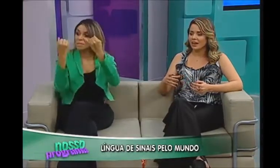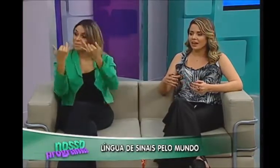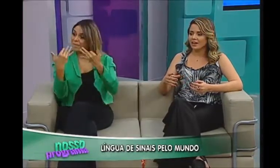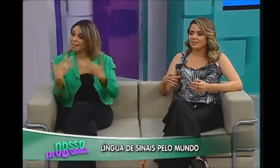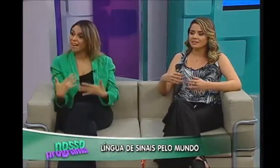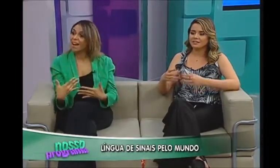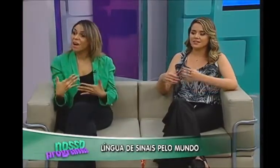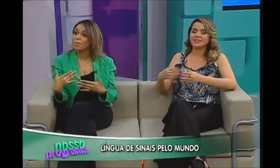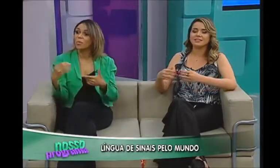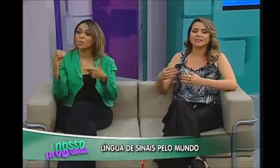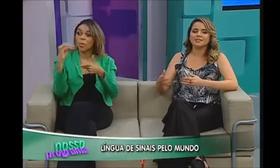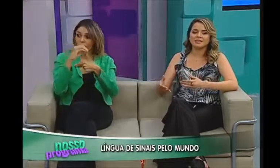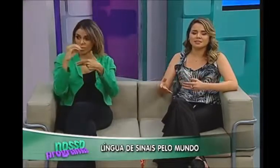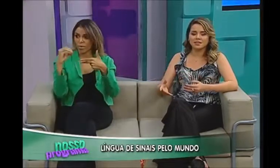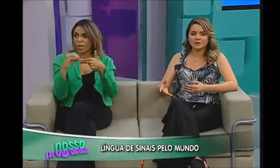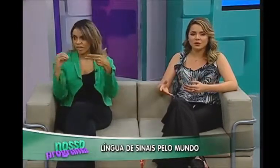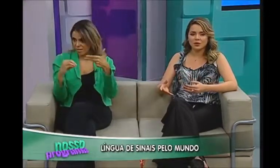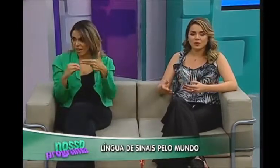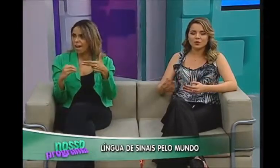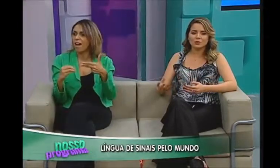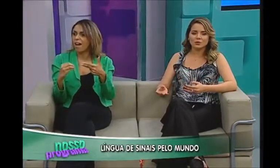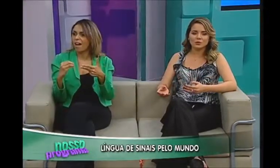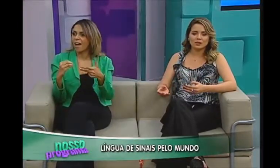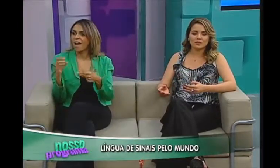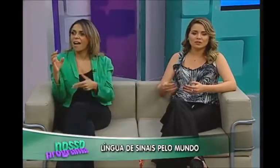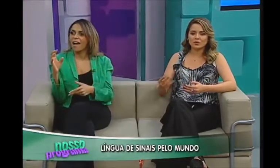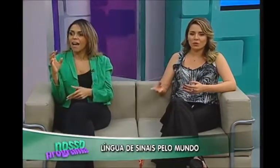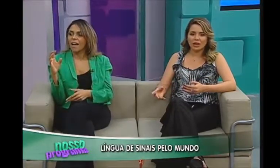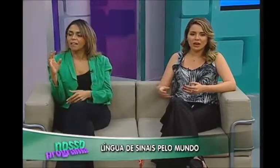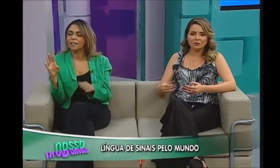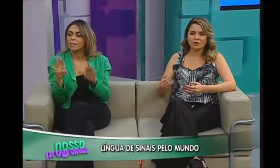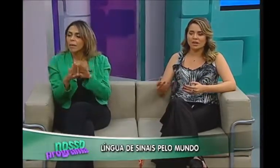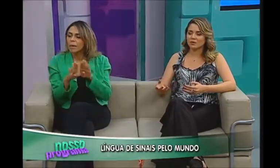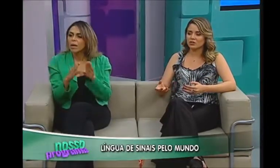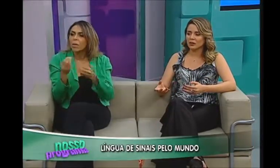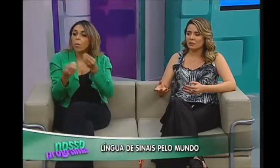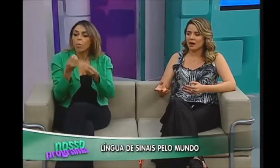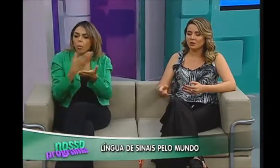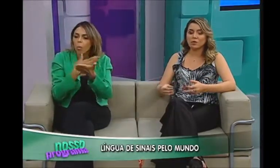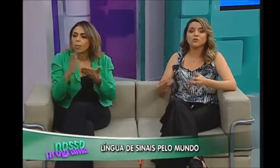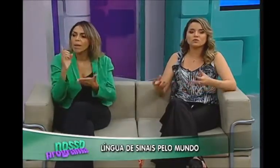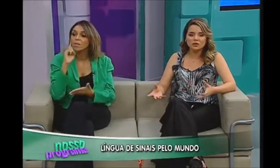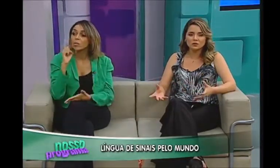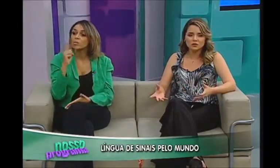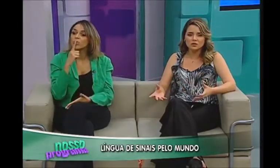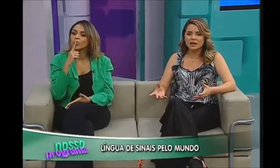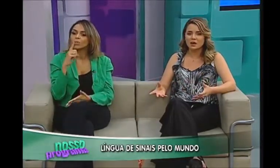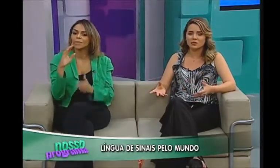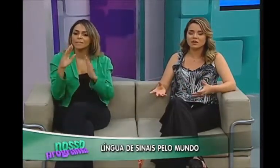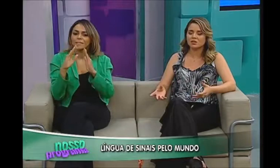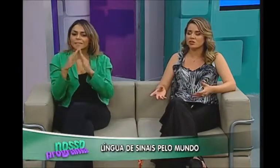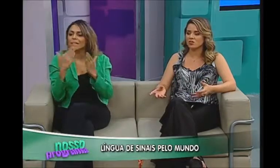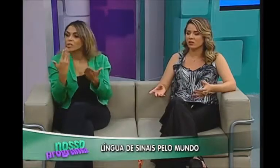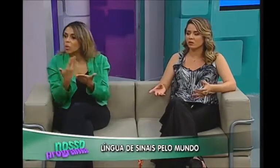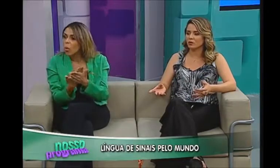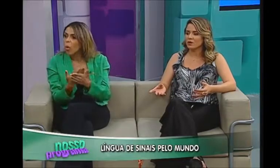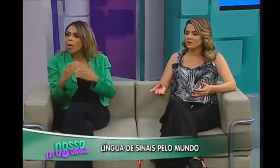a inicialização do surdo na vida escolar, no mercado de trabalho, inclusão social, isso que a gente falou.